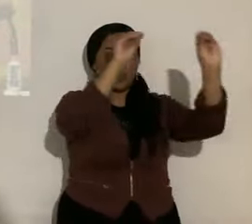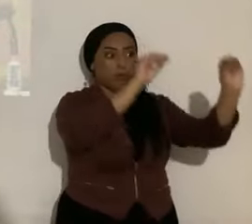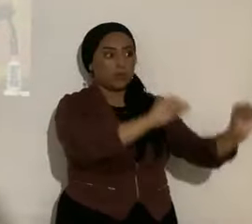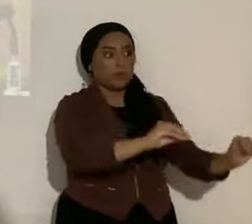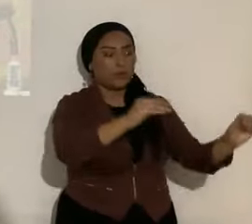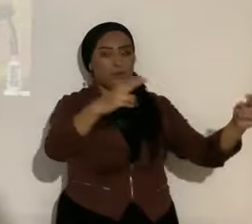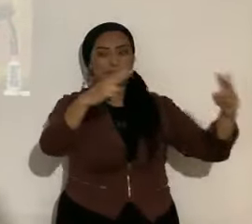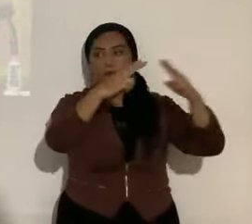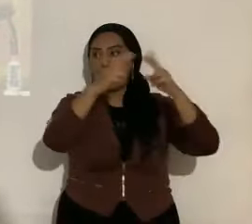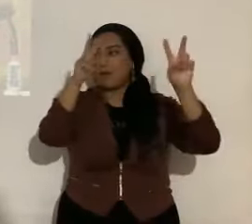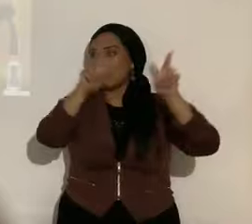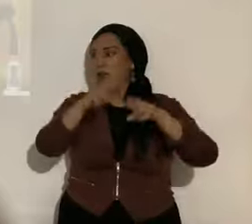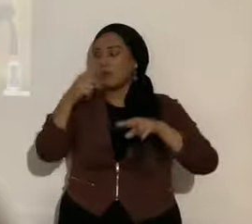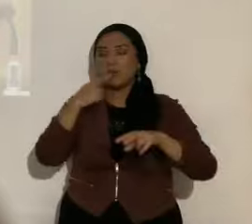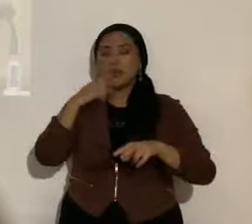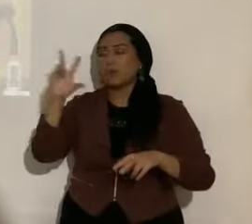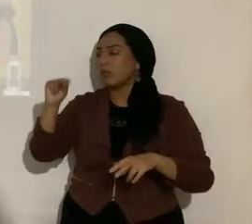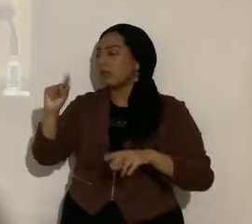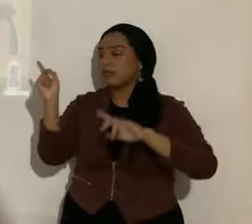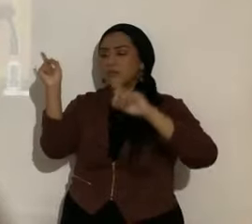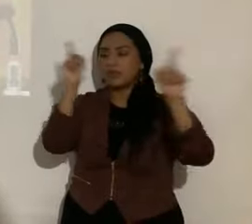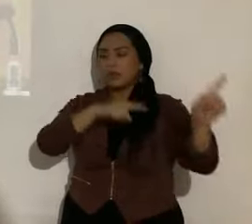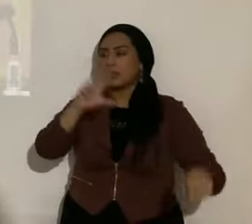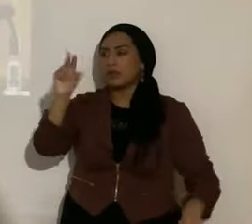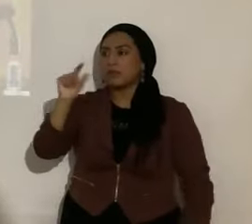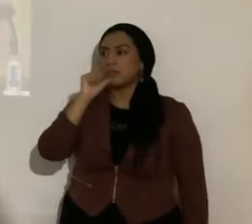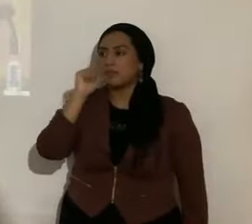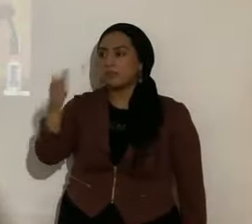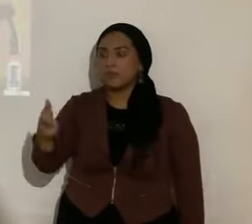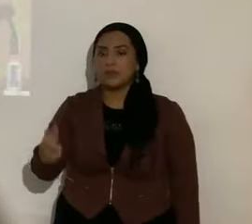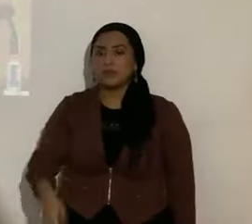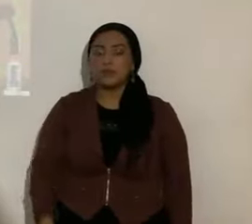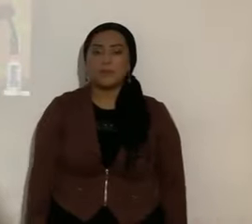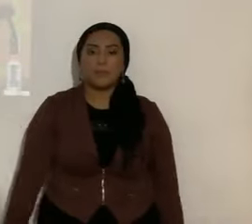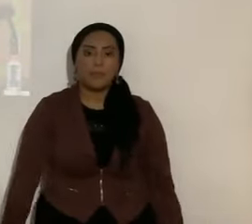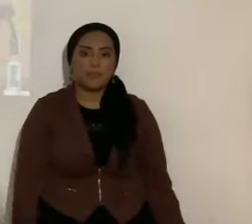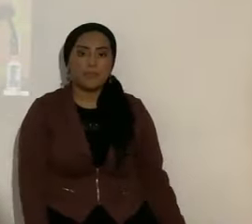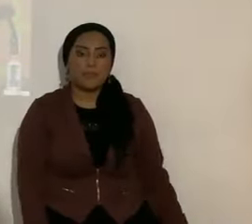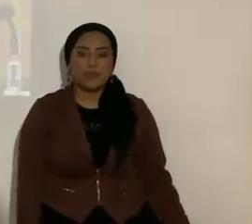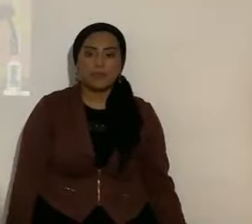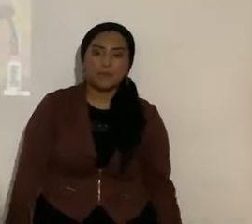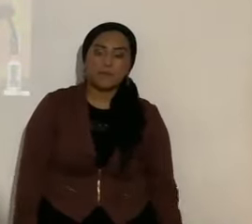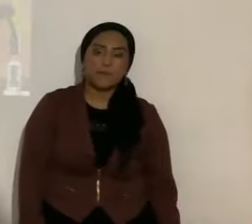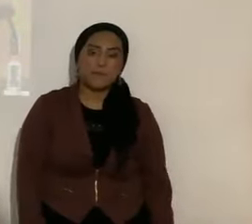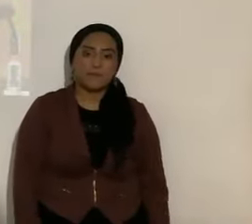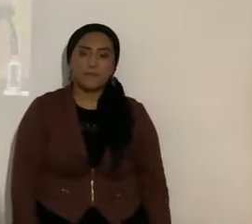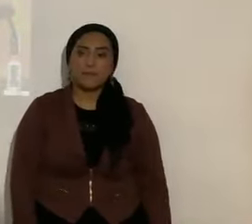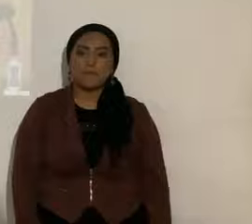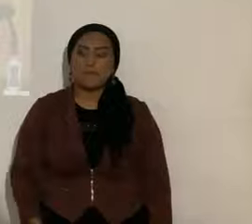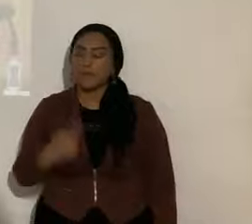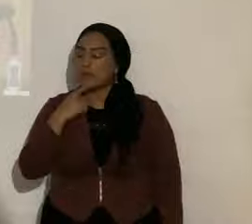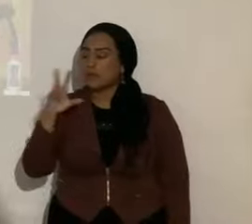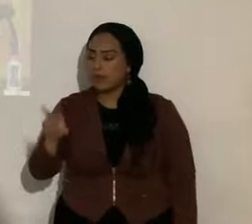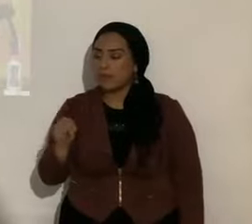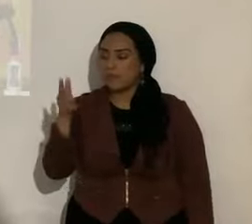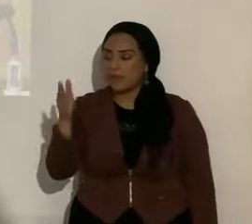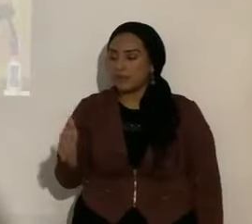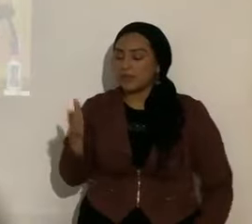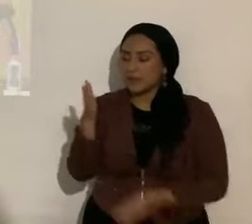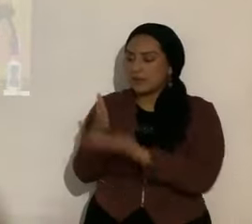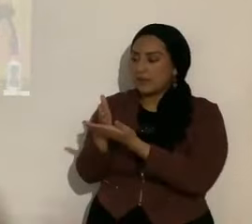o en algún valle. Y él les dijo, no enviéis. Se ve que tenía su carácter Eliseo. Esto, no hagan esto.